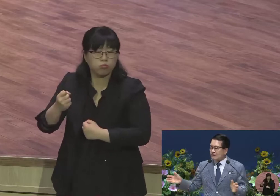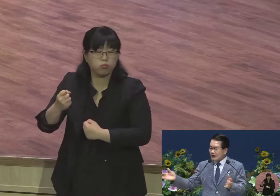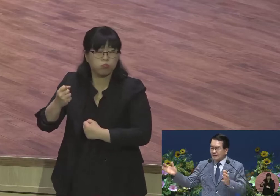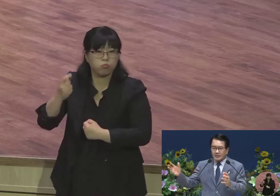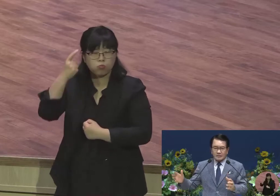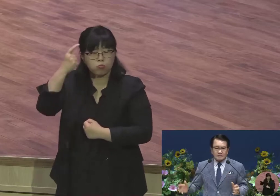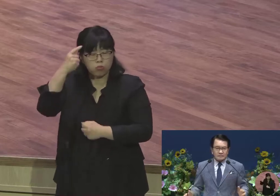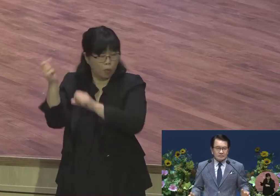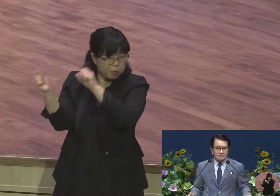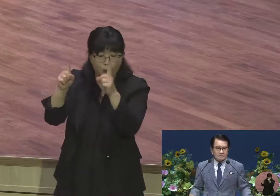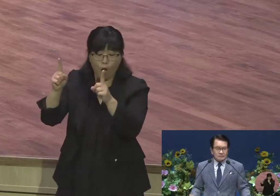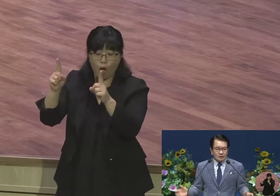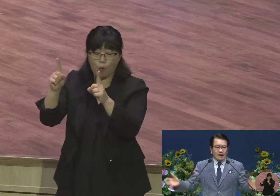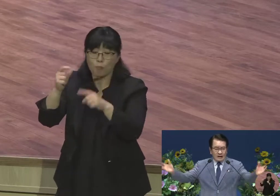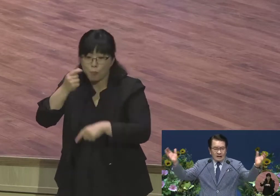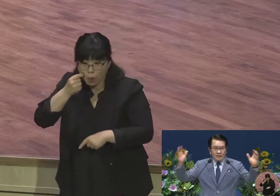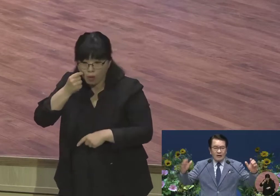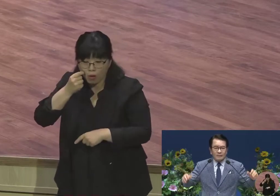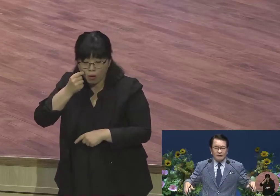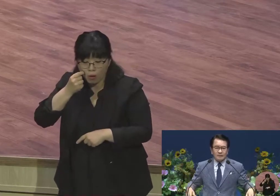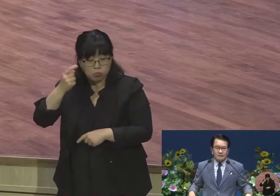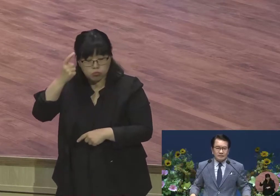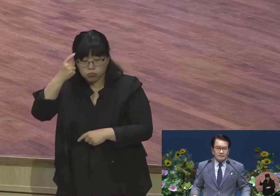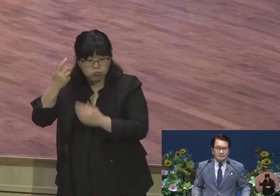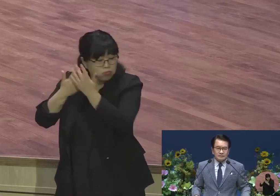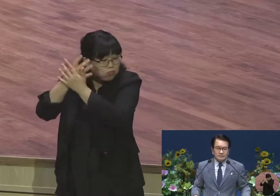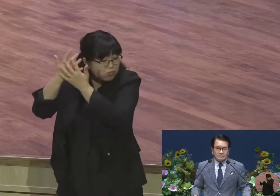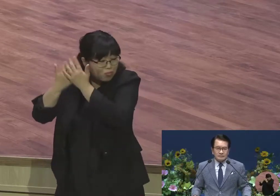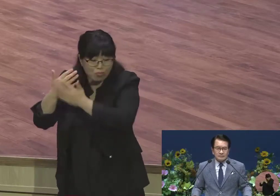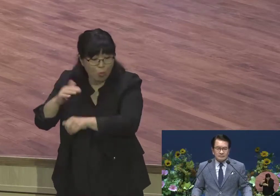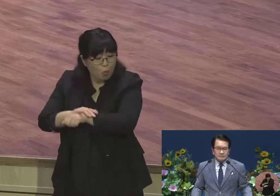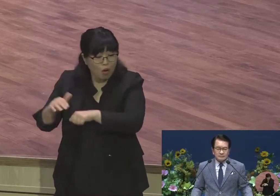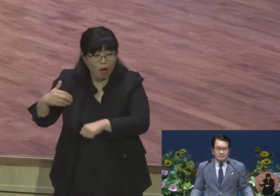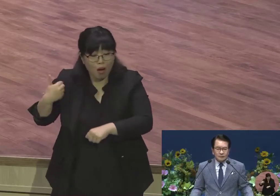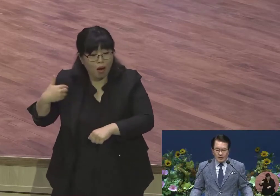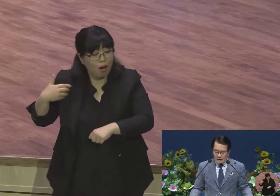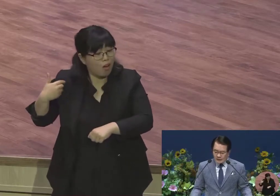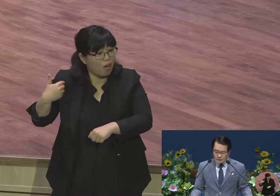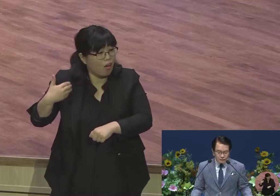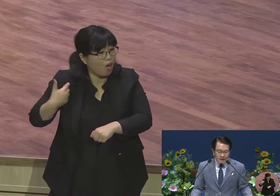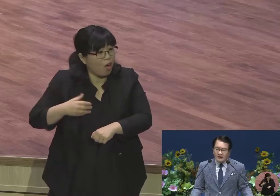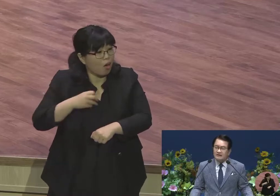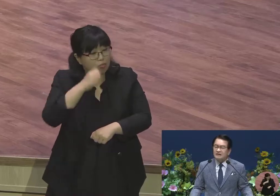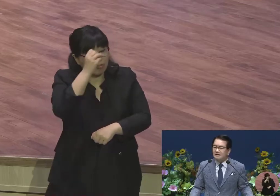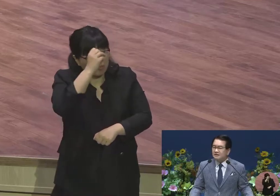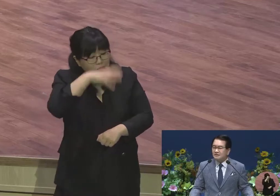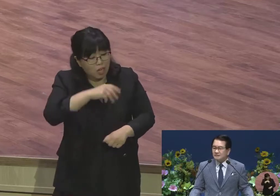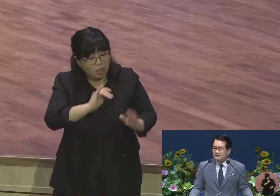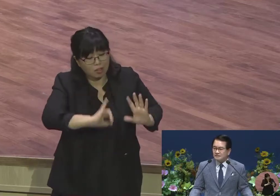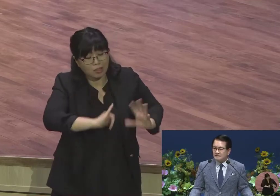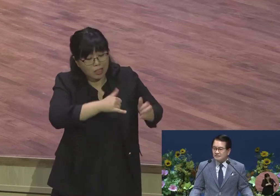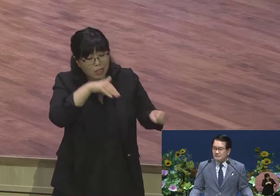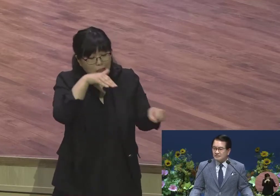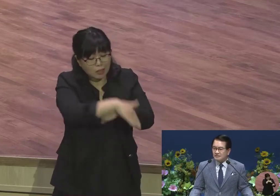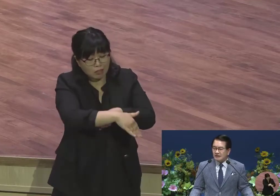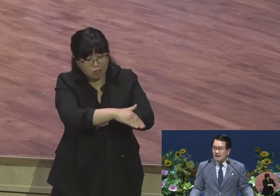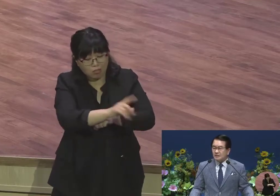알면서도 또 당해버려요. 확 화내버리고 화내 순간에 진거요.